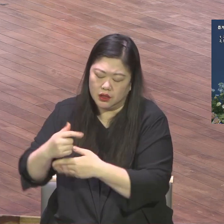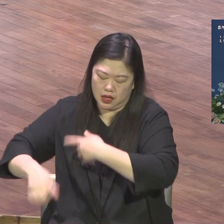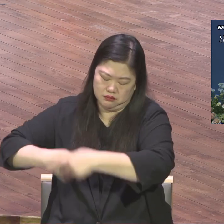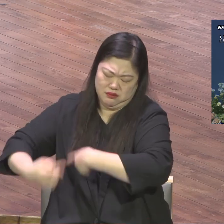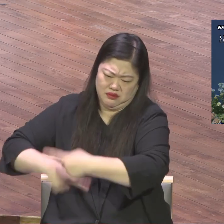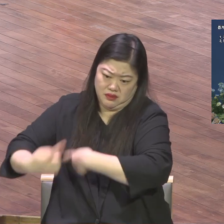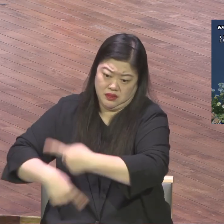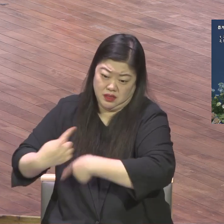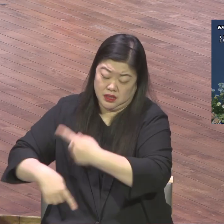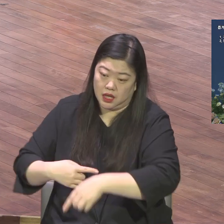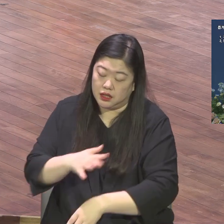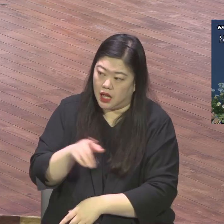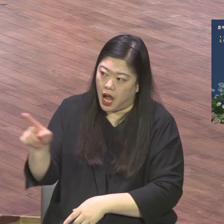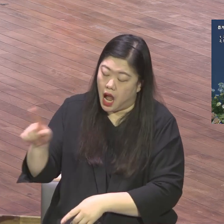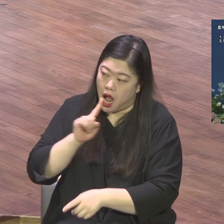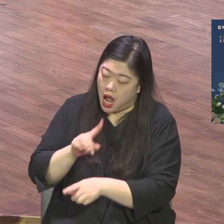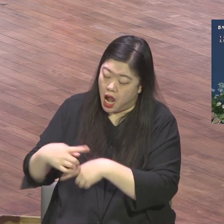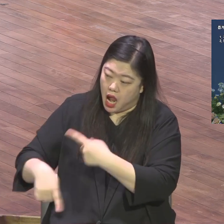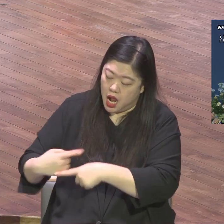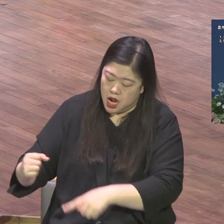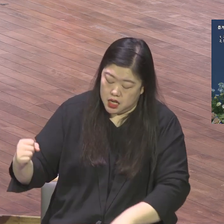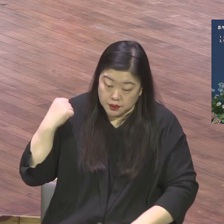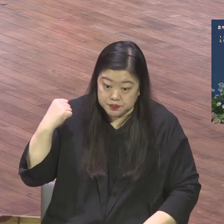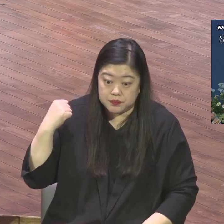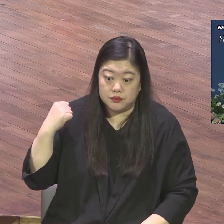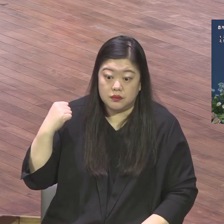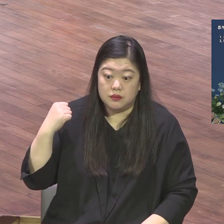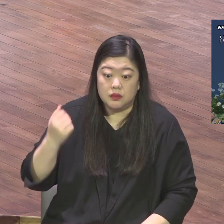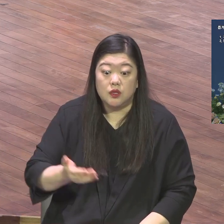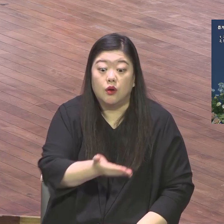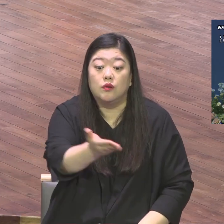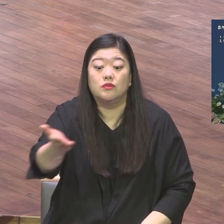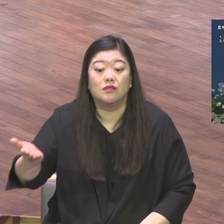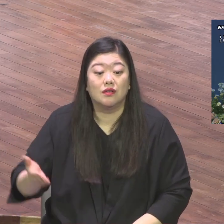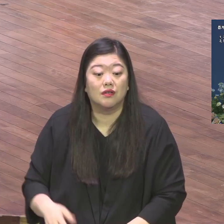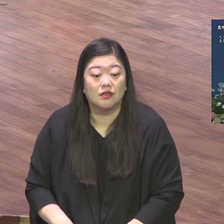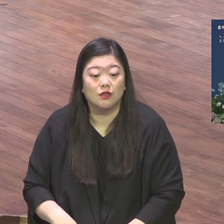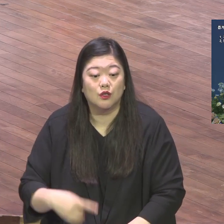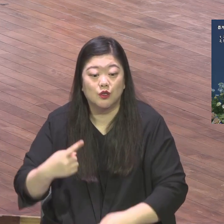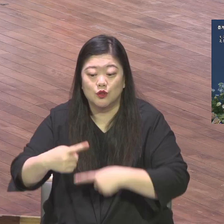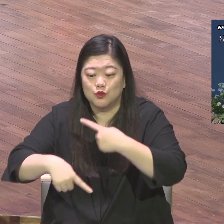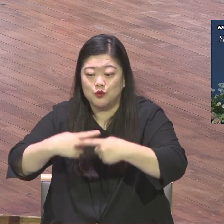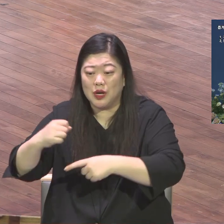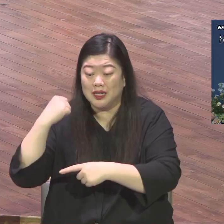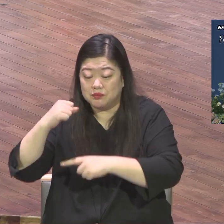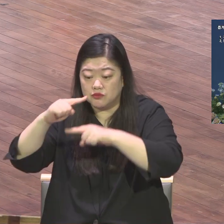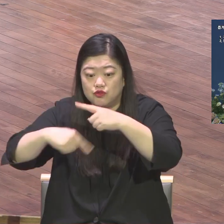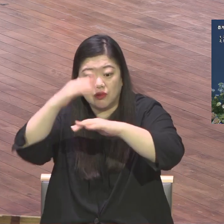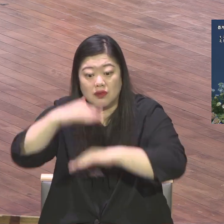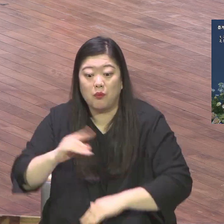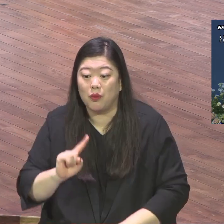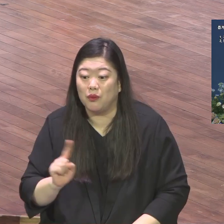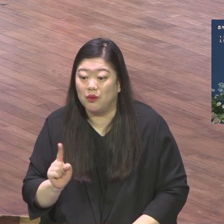못합니까? 있어야지. 체험을 했어야지. 그러니까 할 말이 없는 거예요.